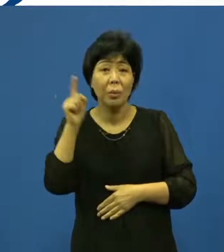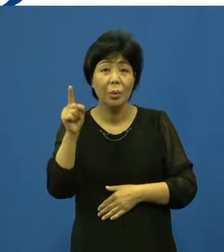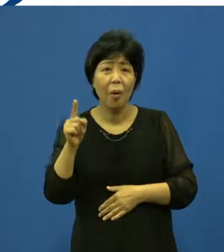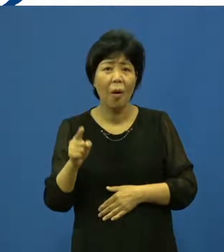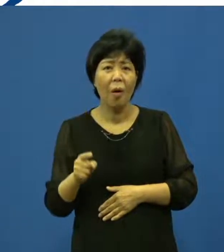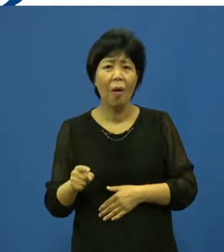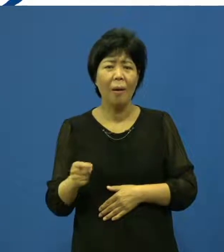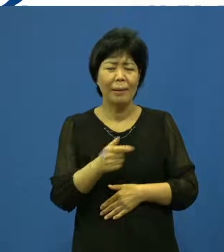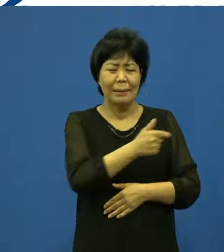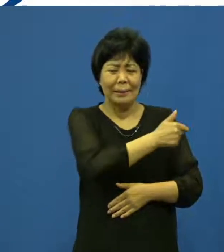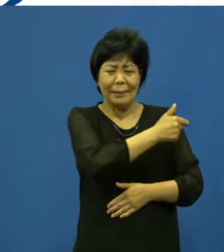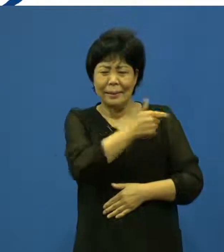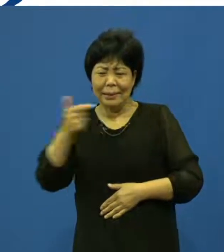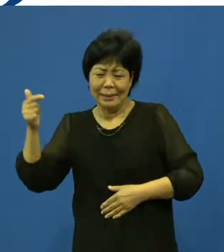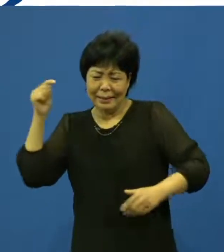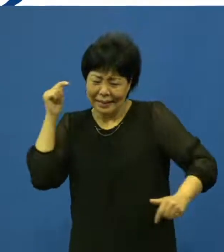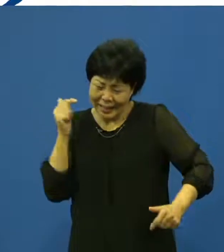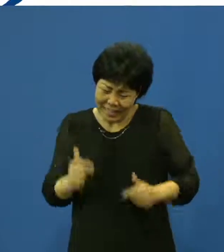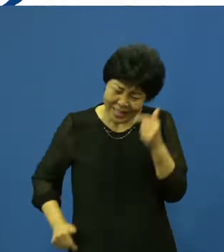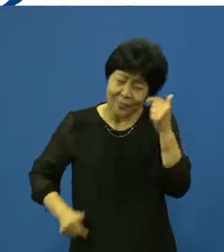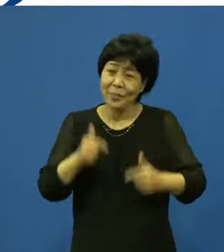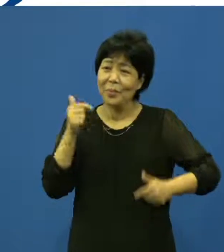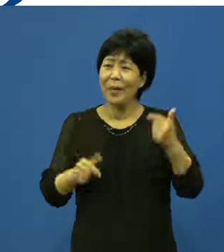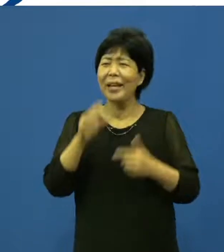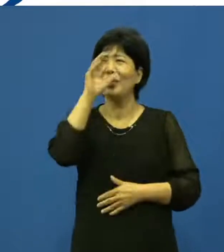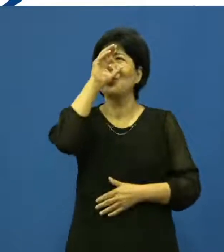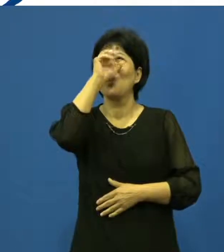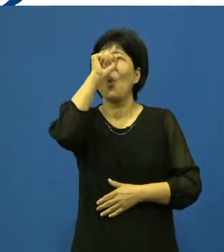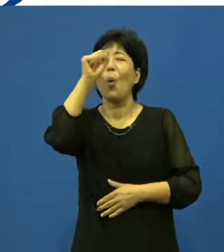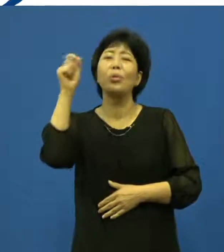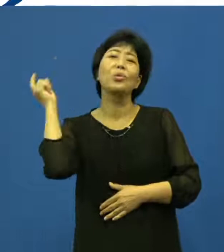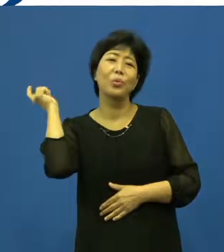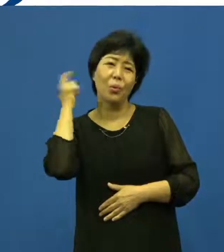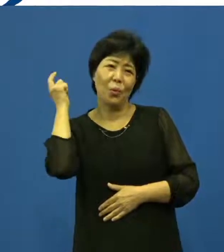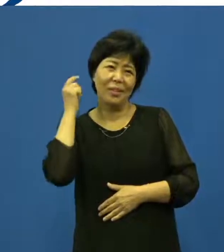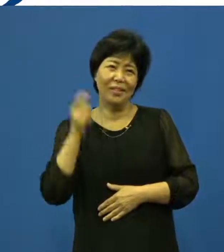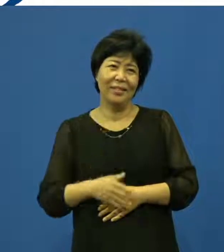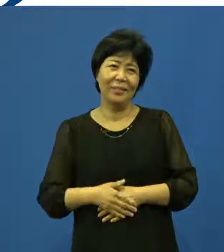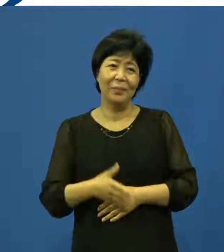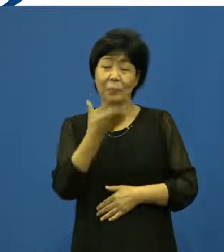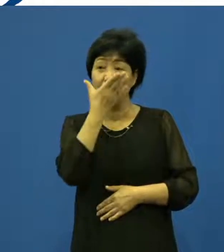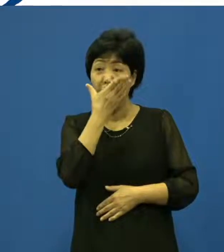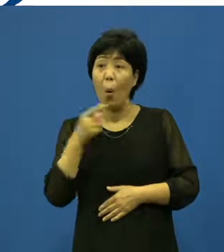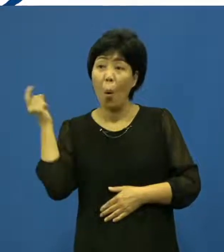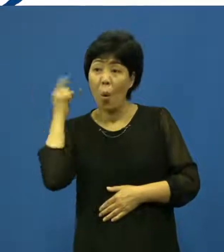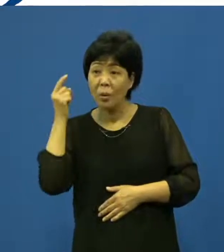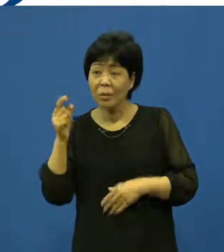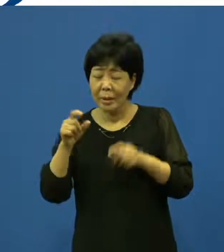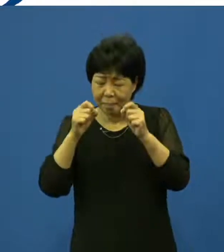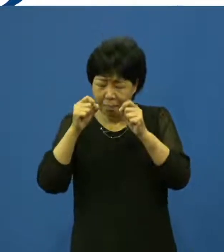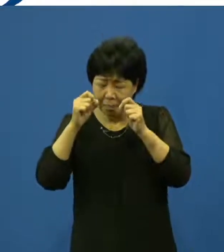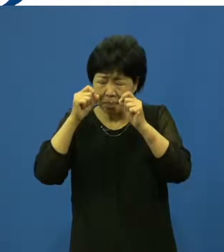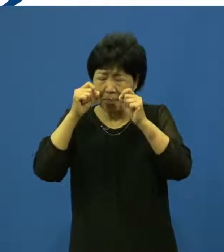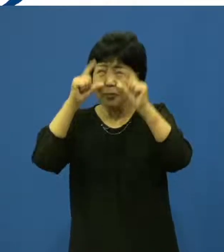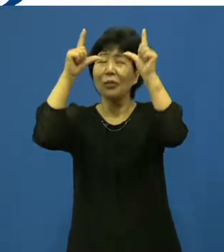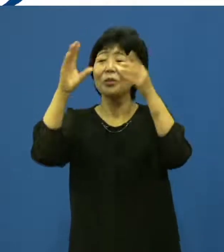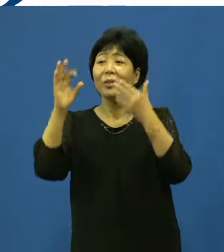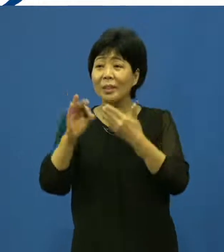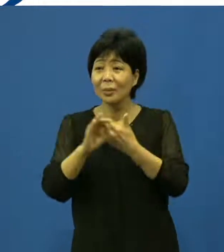좋은 소식이라고 하죠. 그래서 복음을 우리가 경험하면, 복음의 눈 뜨면 우리에게 일어나는 반응이 뭐냐? 너무